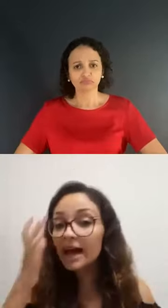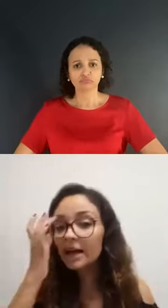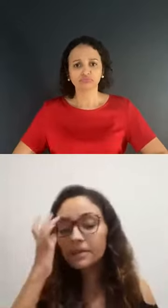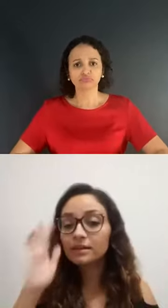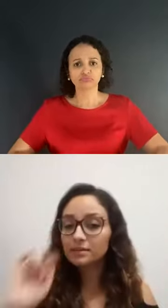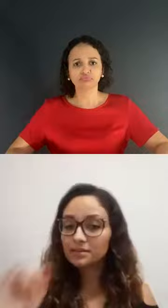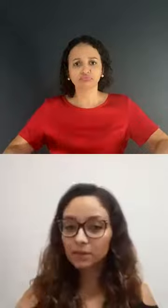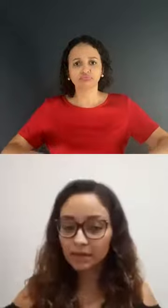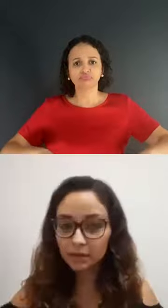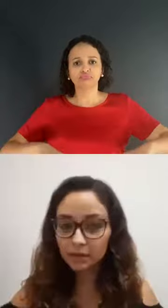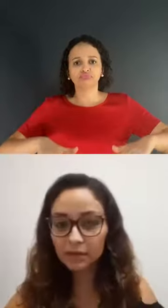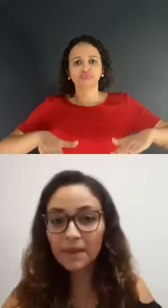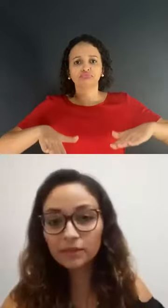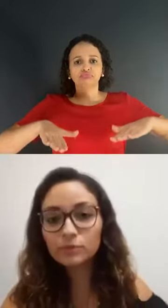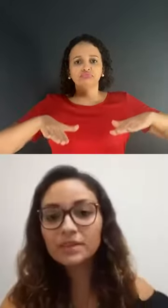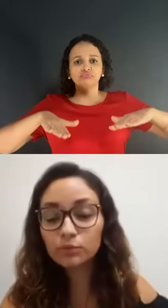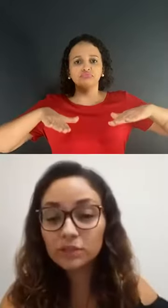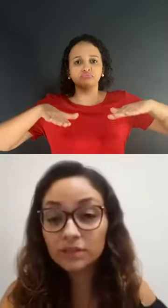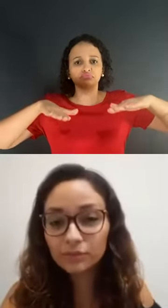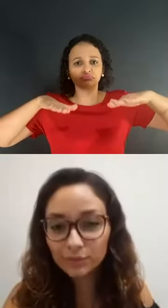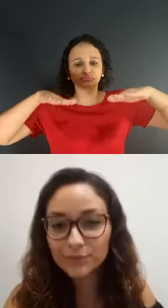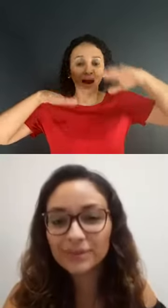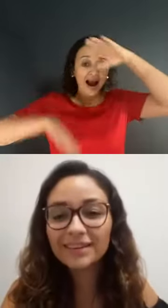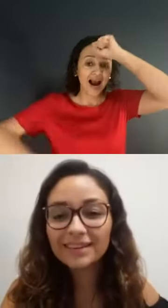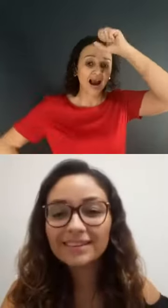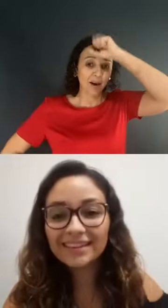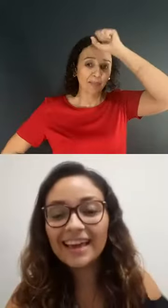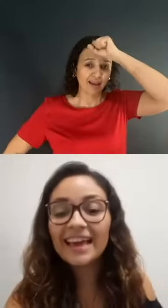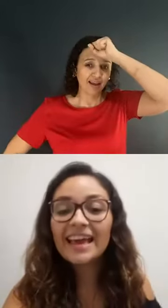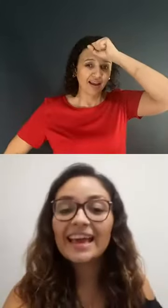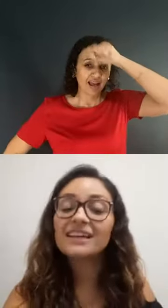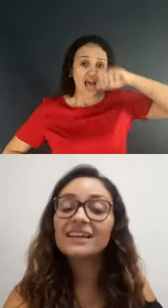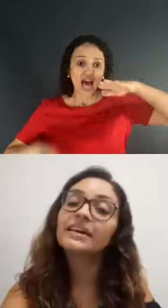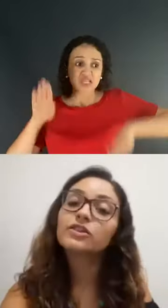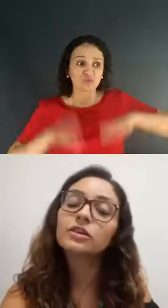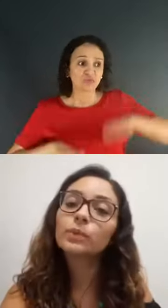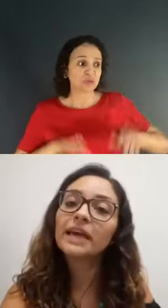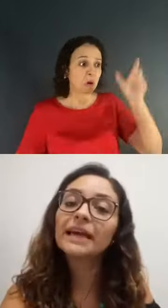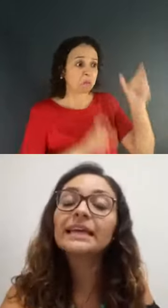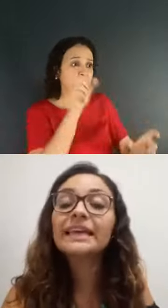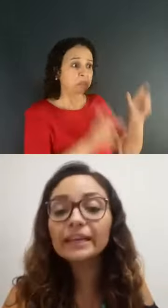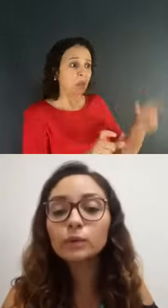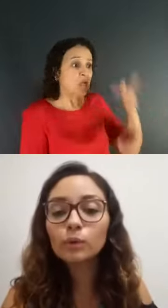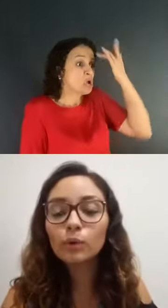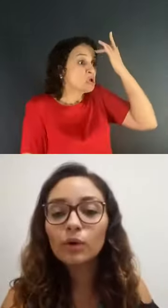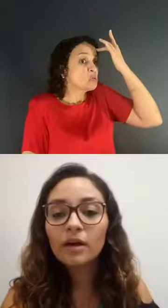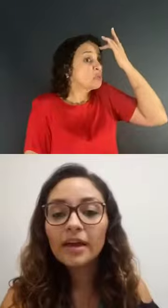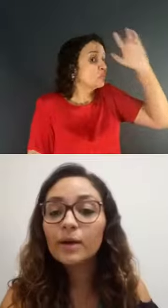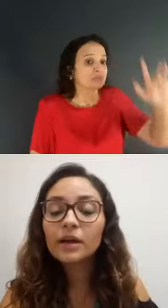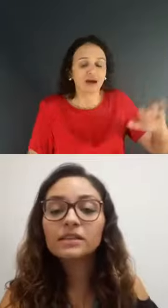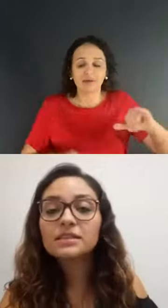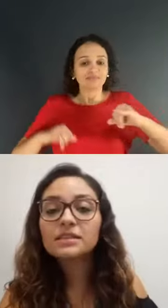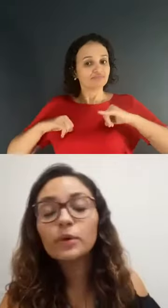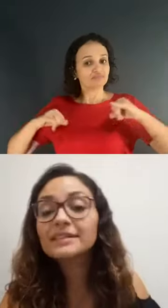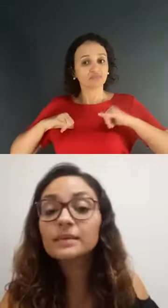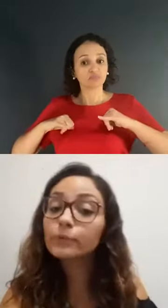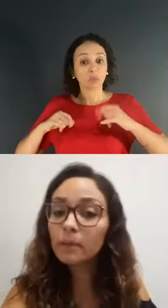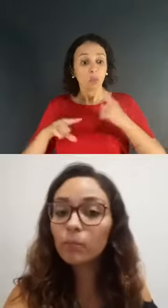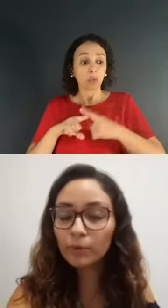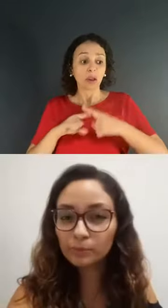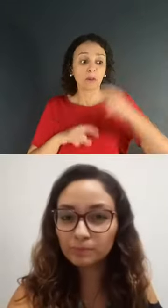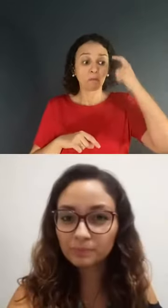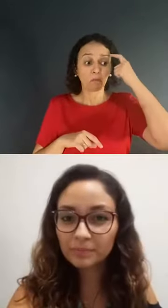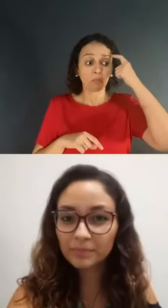não sabem que elas estão em relacionamentos abusivos, né? Elas acreditam que aquilo é o que elas conhecem